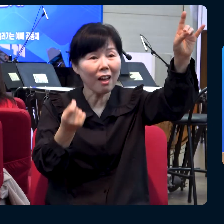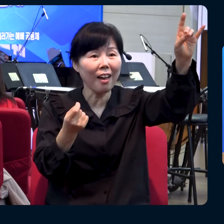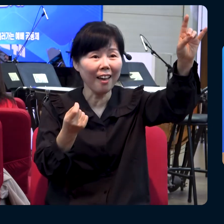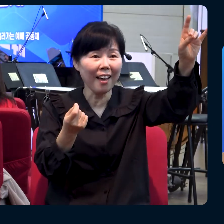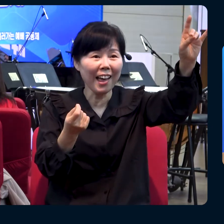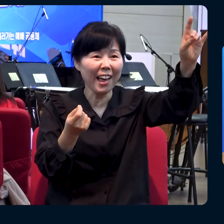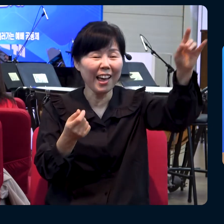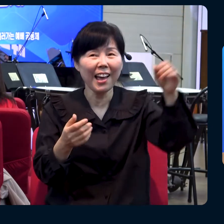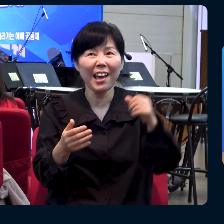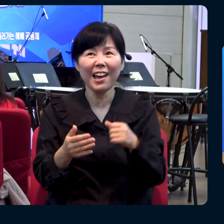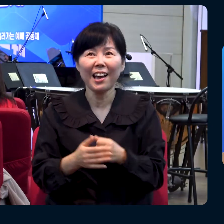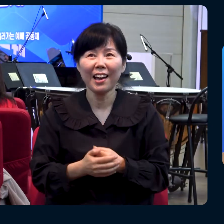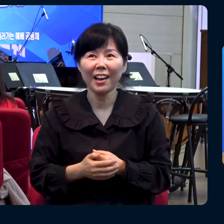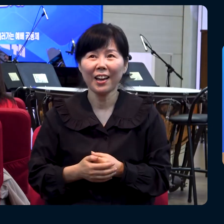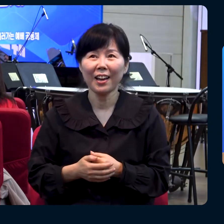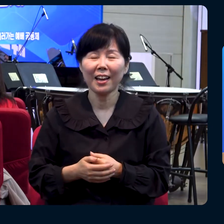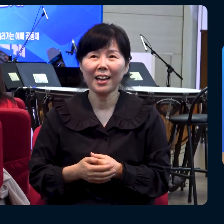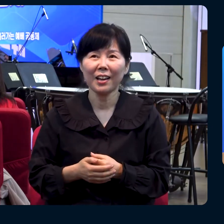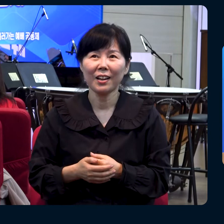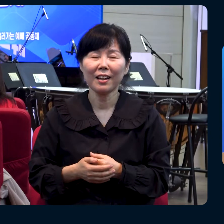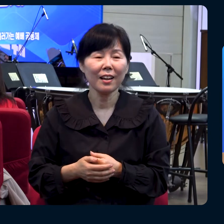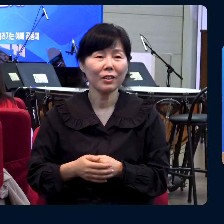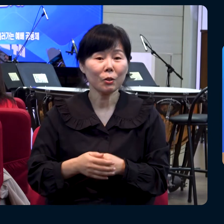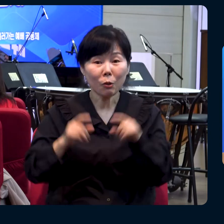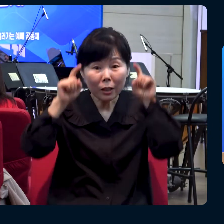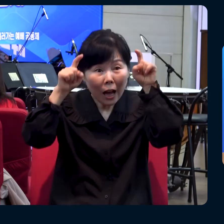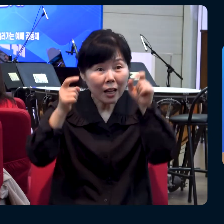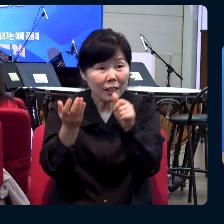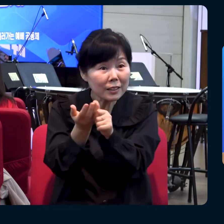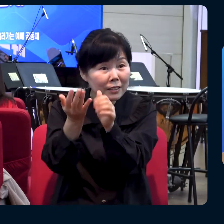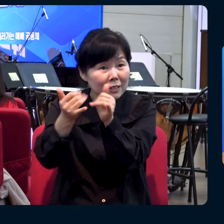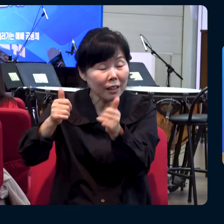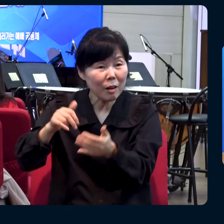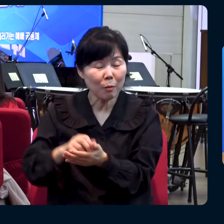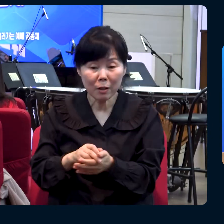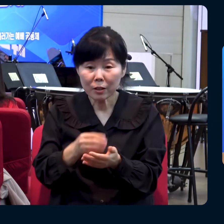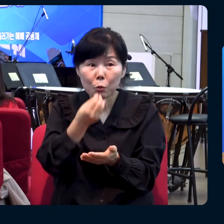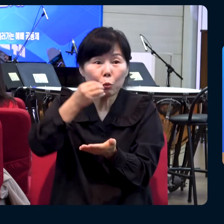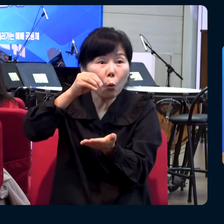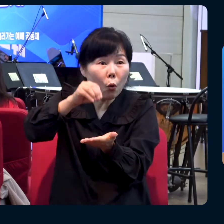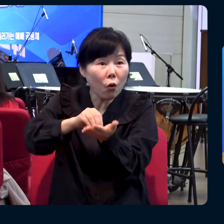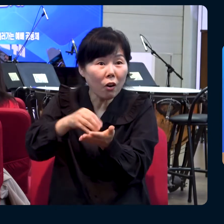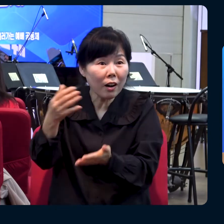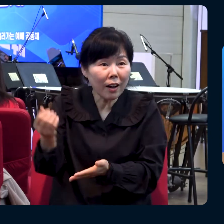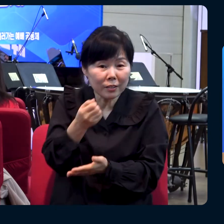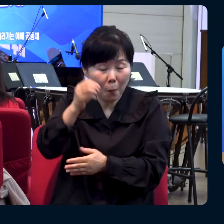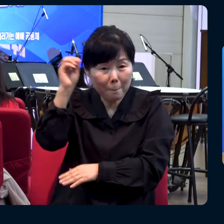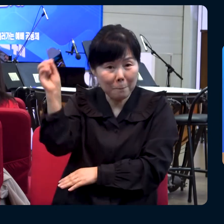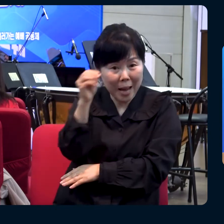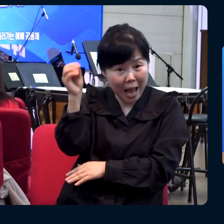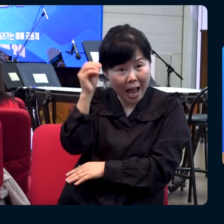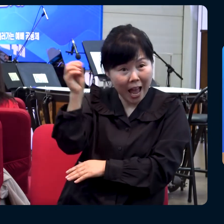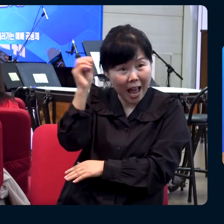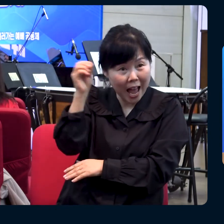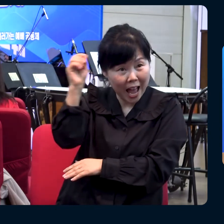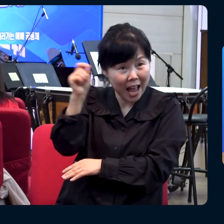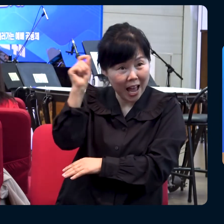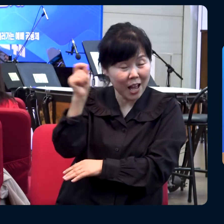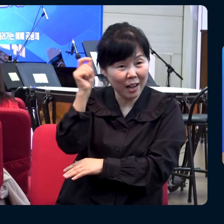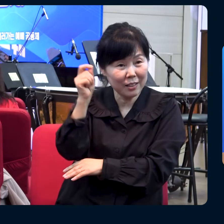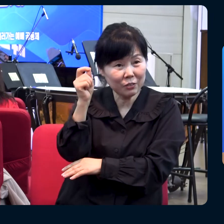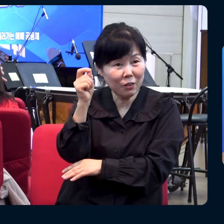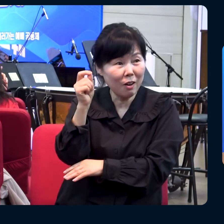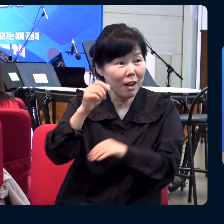그리고 양치는 목동은요, 여우나 늑대 오면 돌을 던져서 동물을 쫓는데 얼마나 많은 훈련이 됐겠습니까?